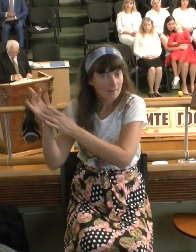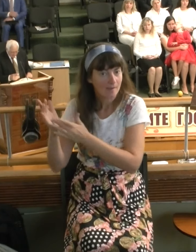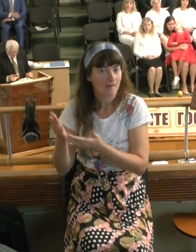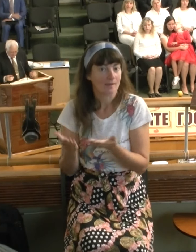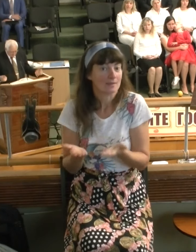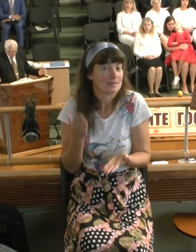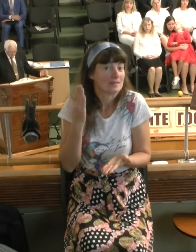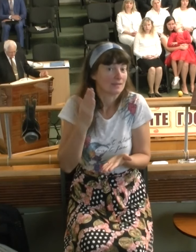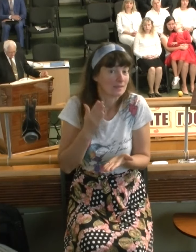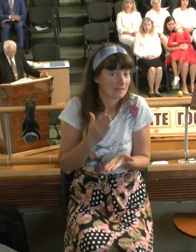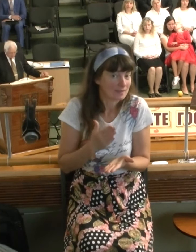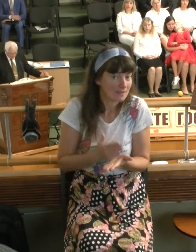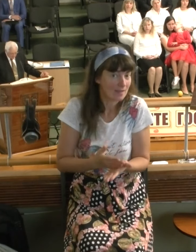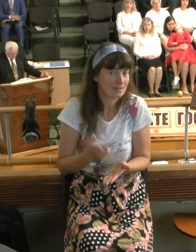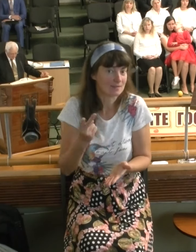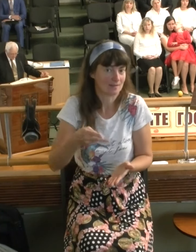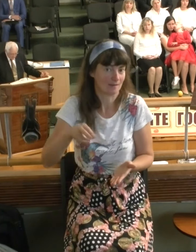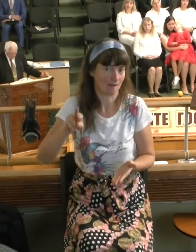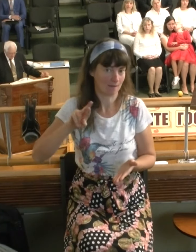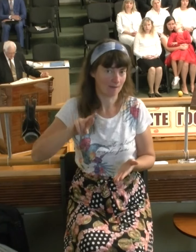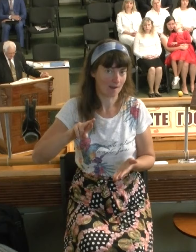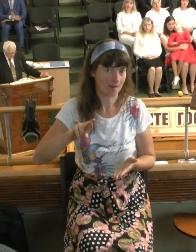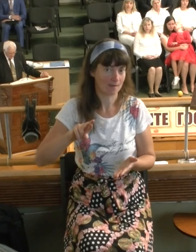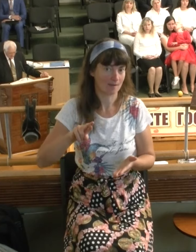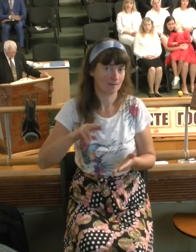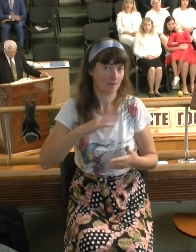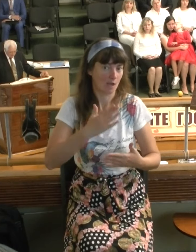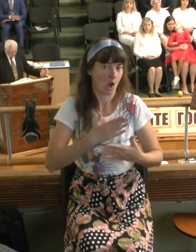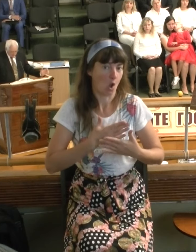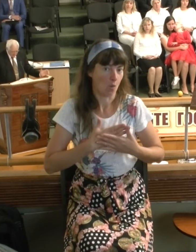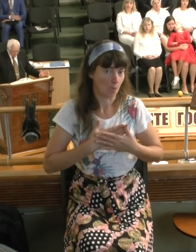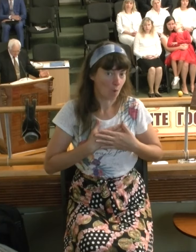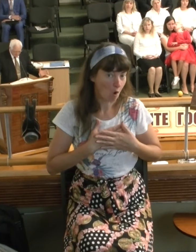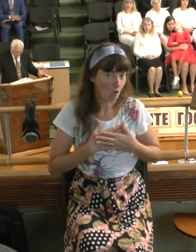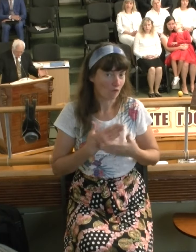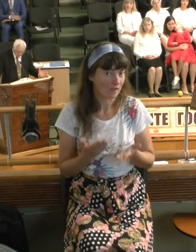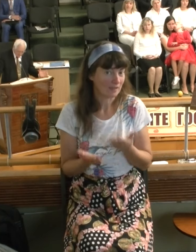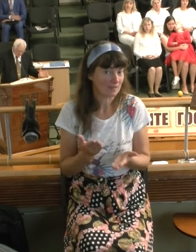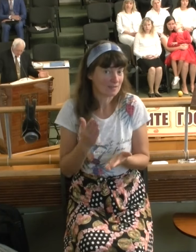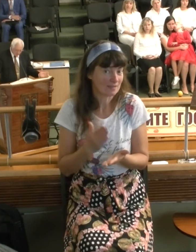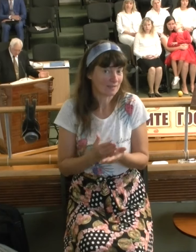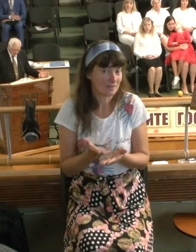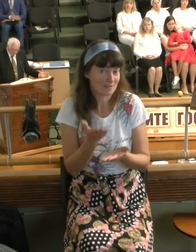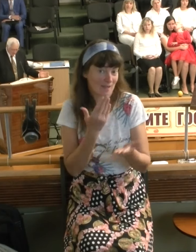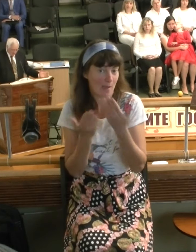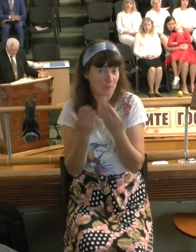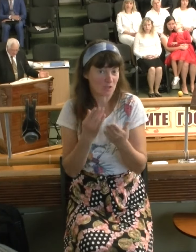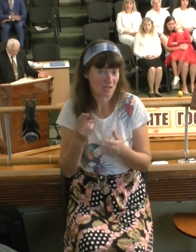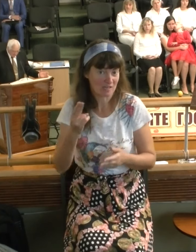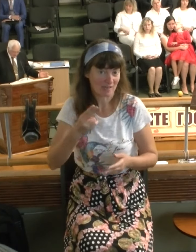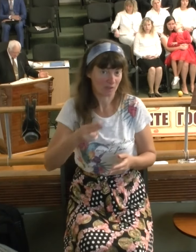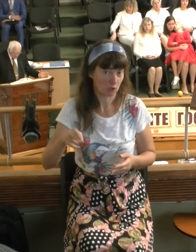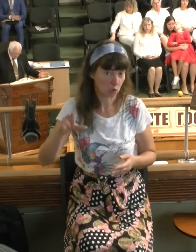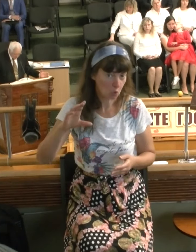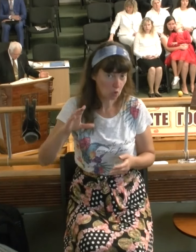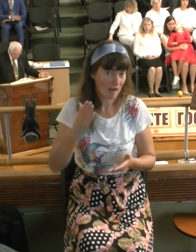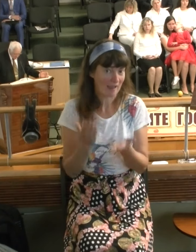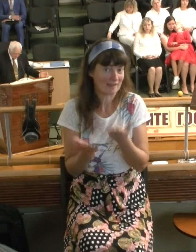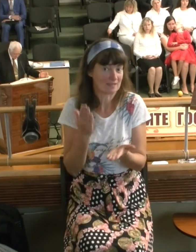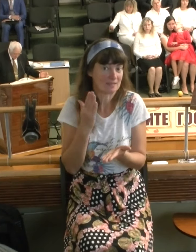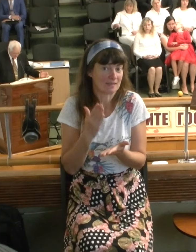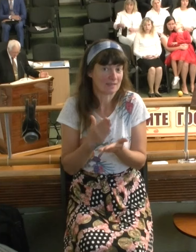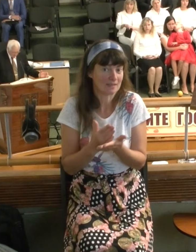если есть какая отрада любви, если есть какое общение Духа, если есть